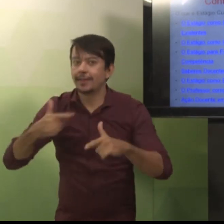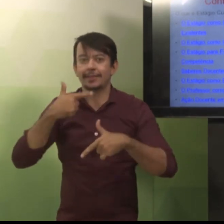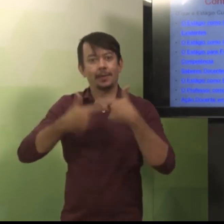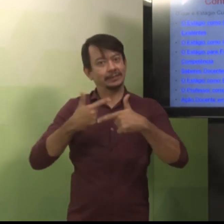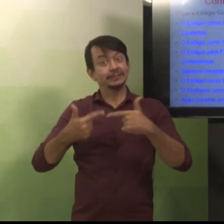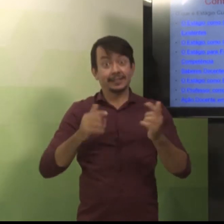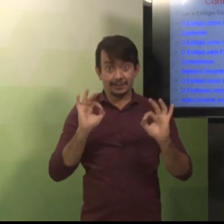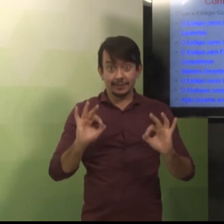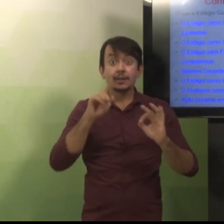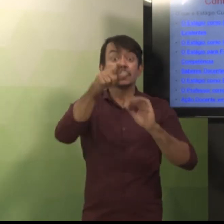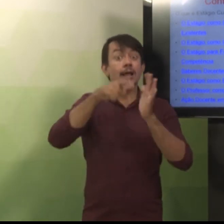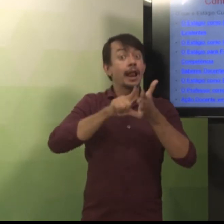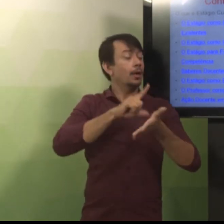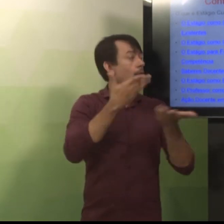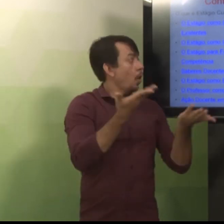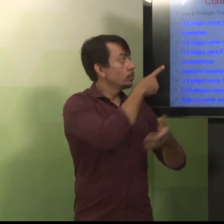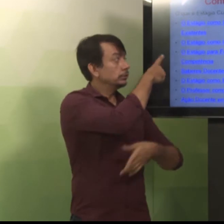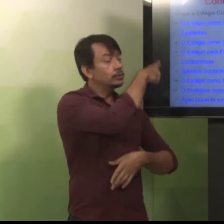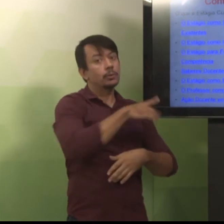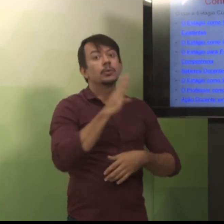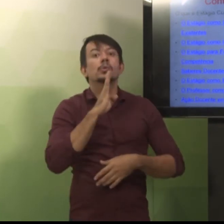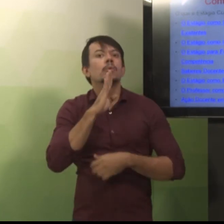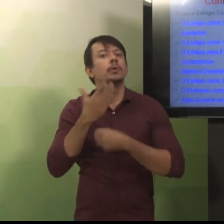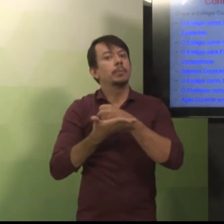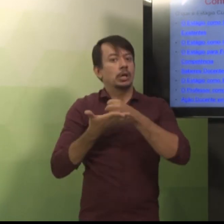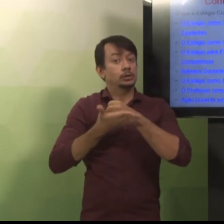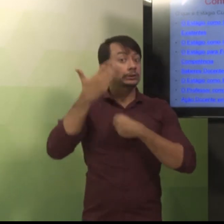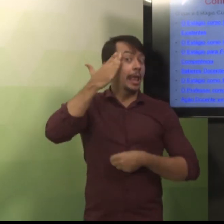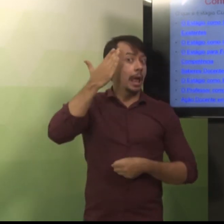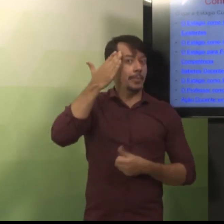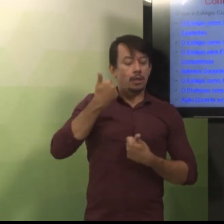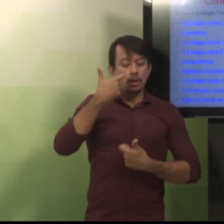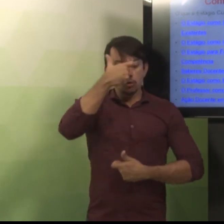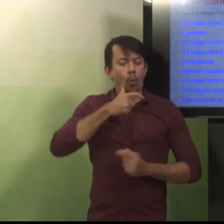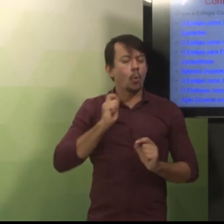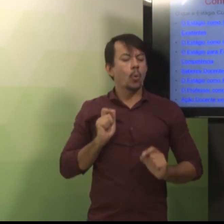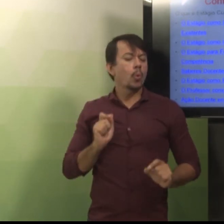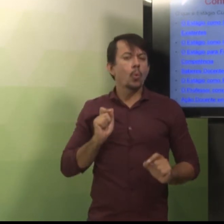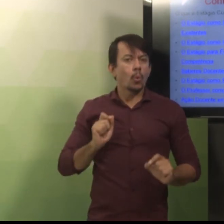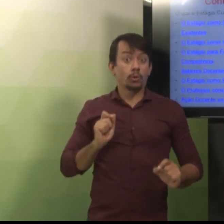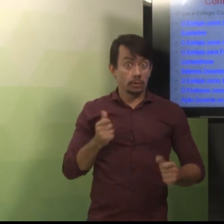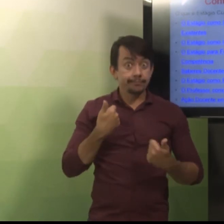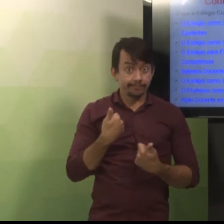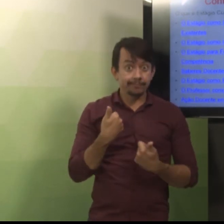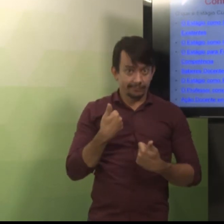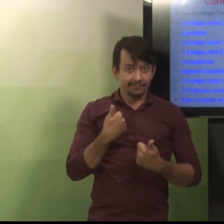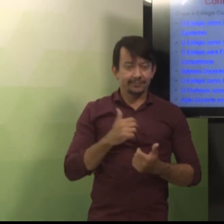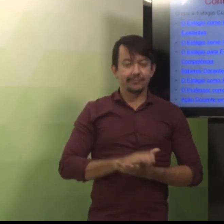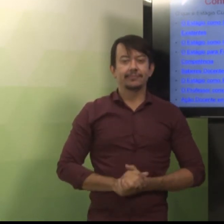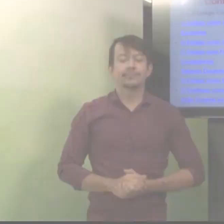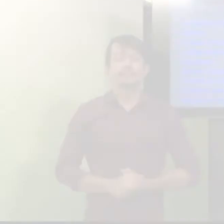desenvolver esse trabalho. Anteriormente, eu vou explicar esse embasamento aqui a respeito do estágio.